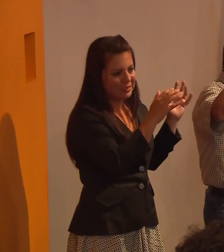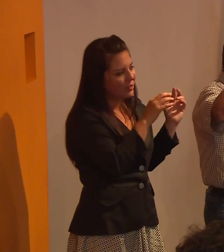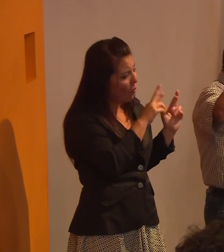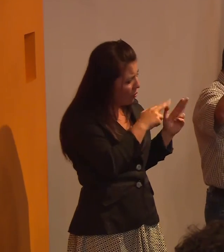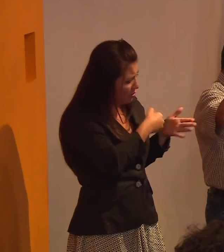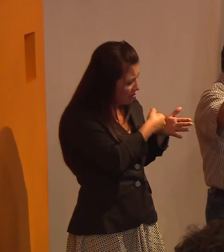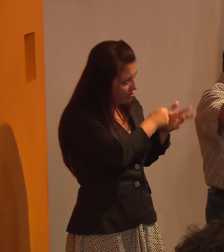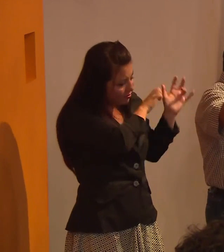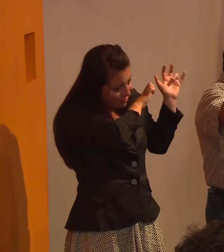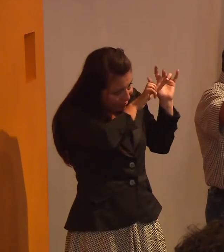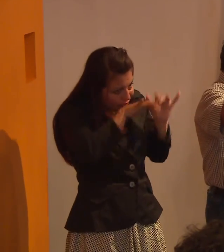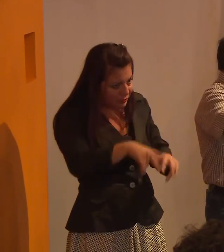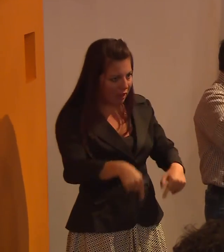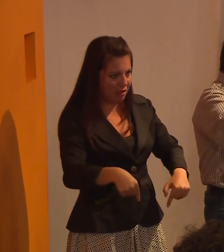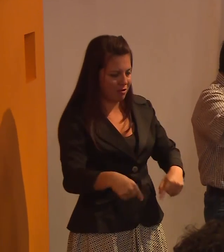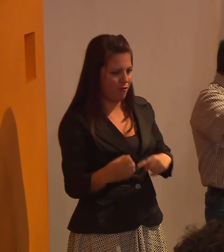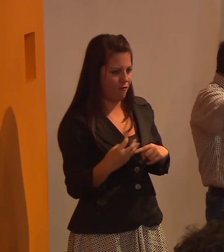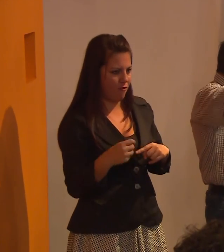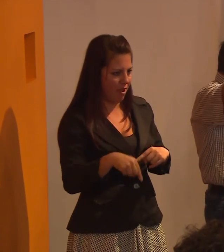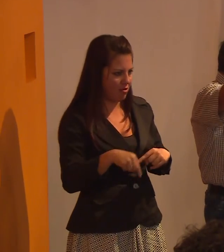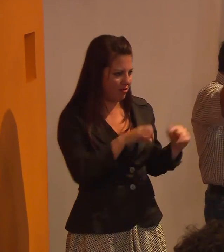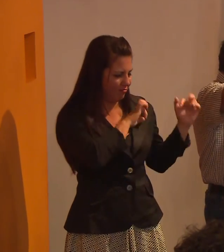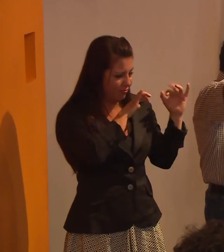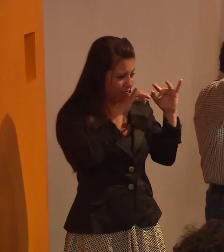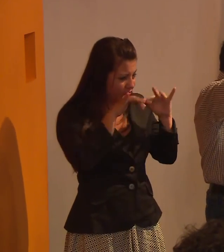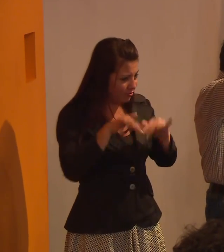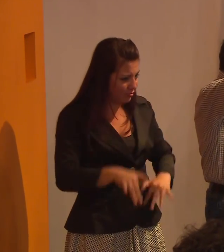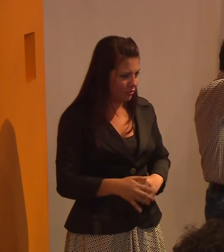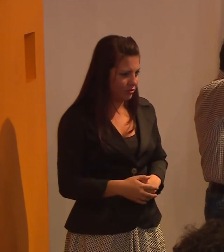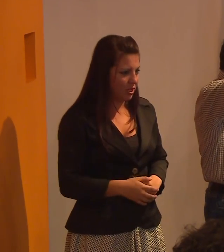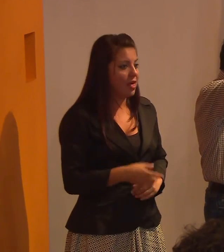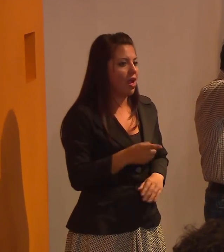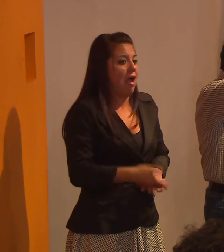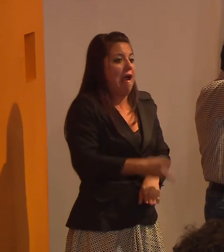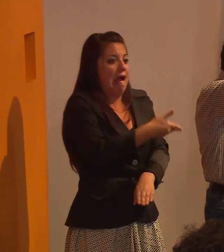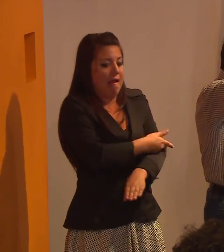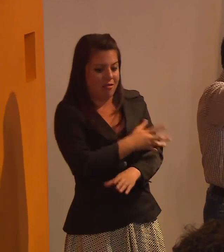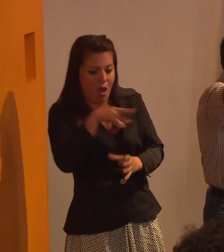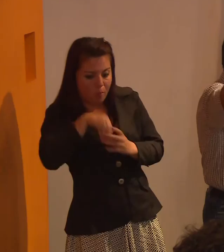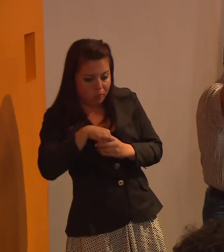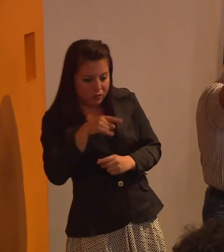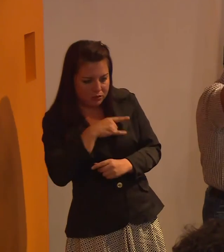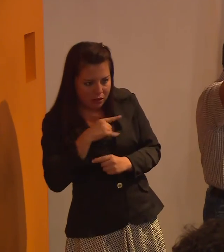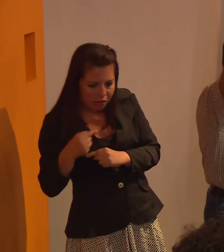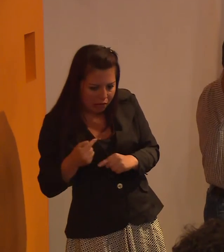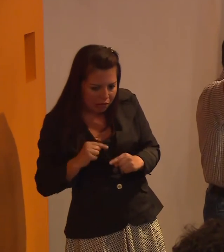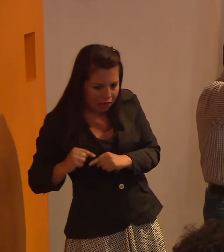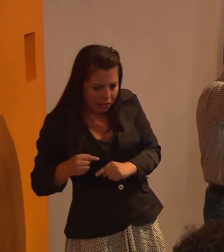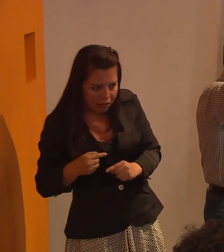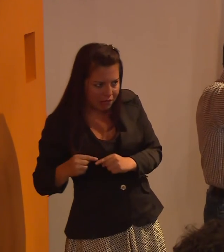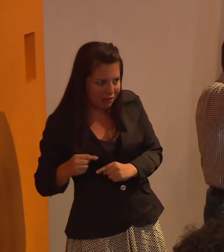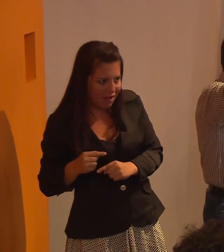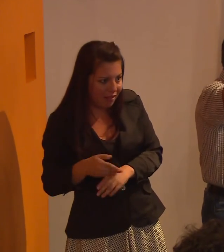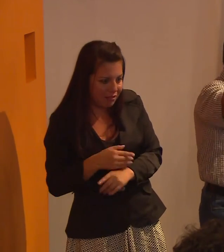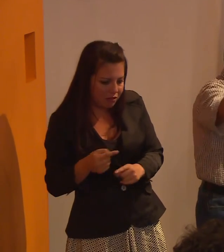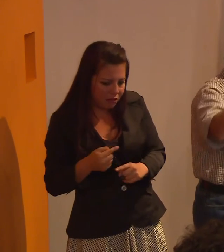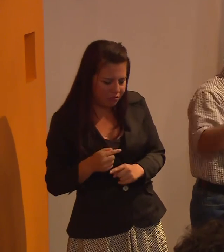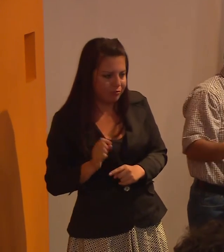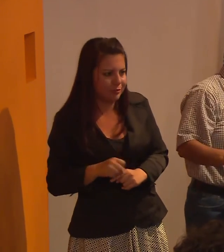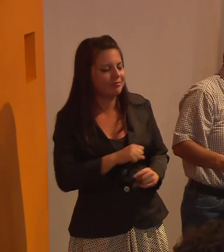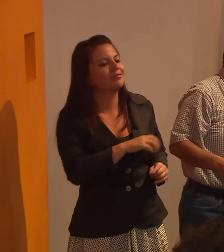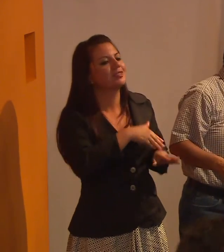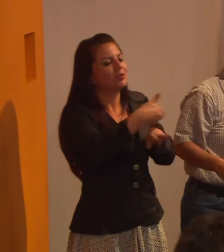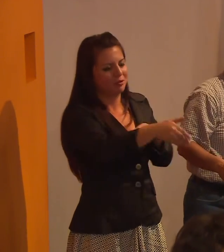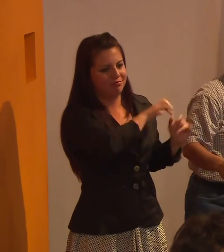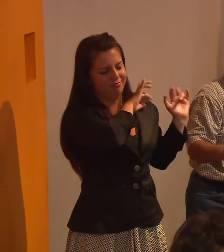foro aquí en la universidad y hagamos antes el interno para prepararnos para él. De eso depende definición de políticas y